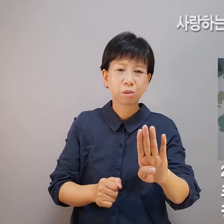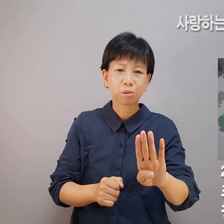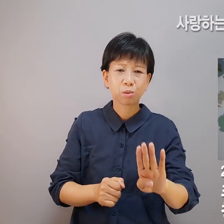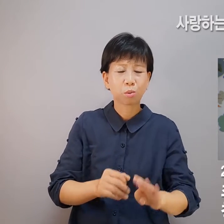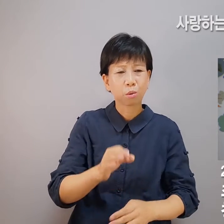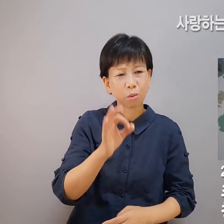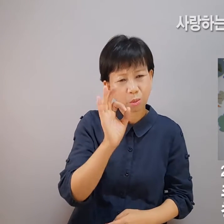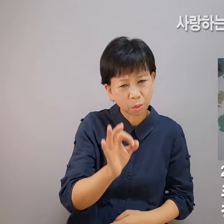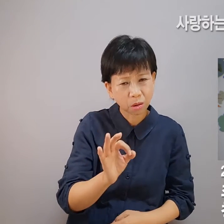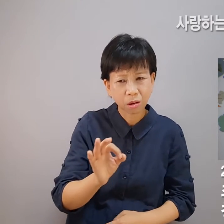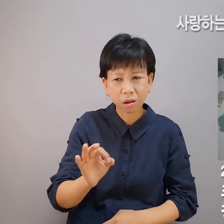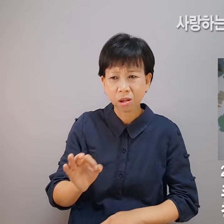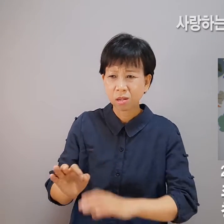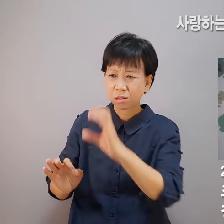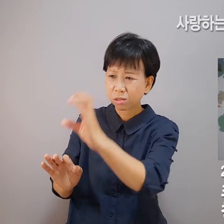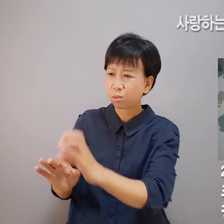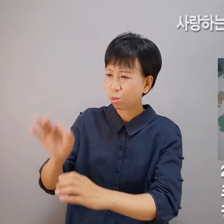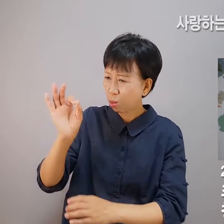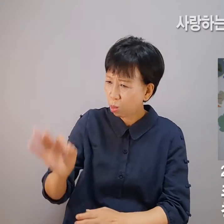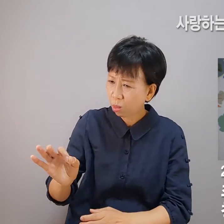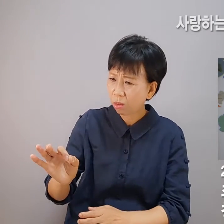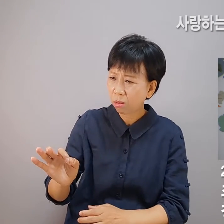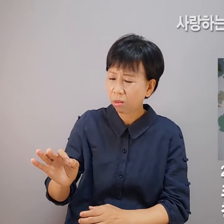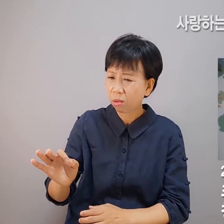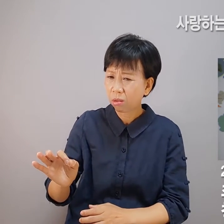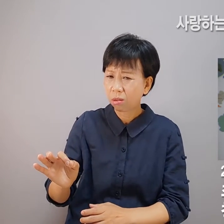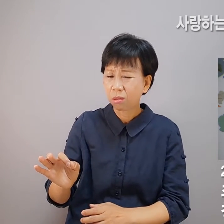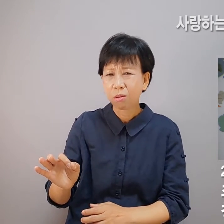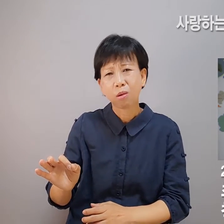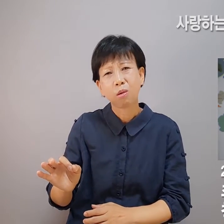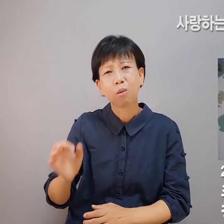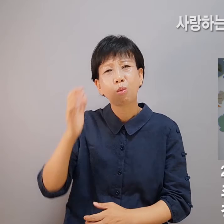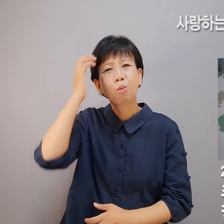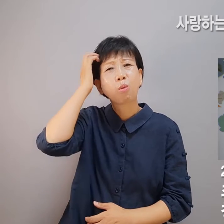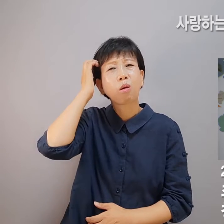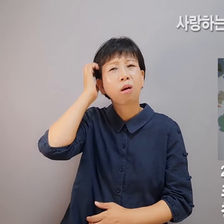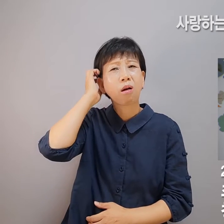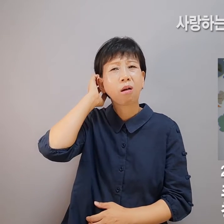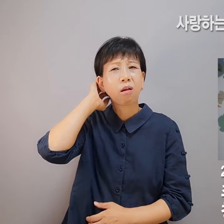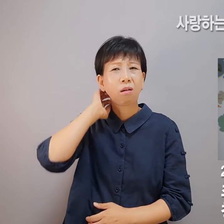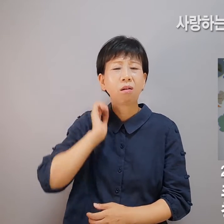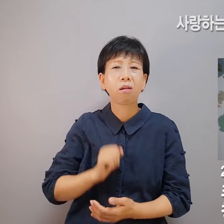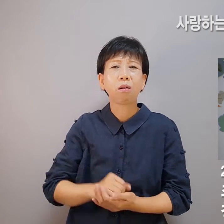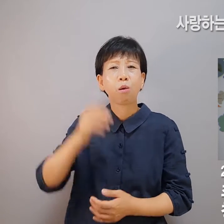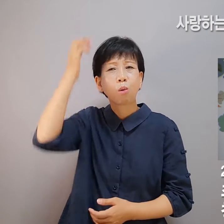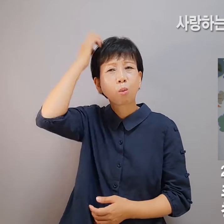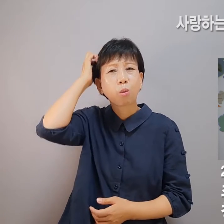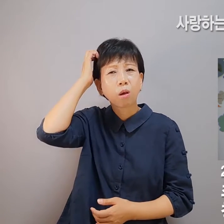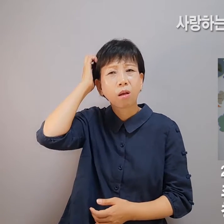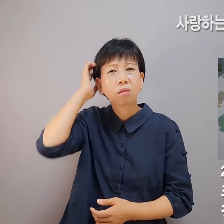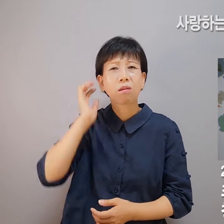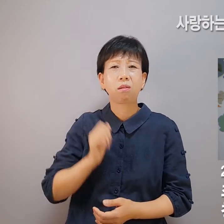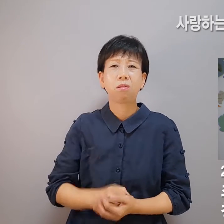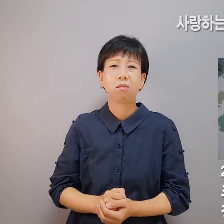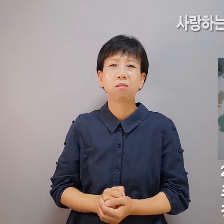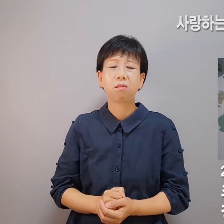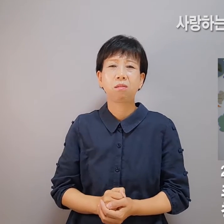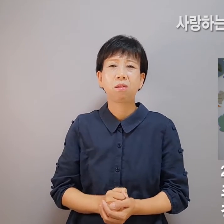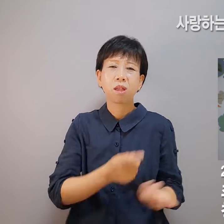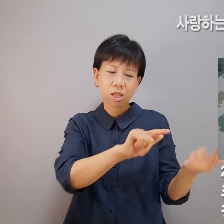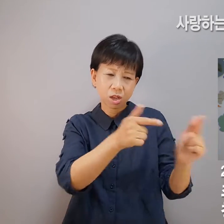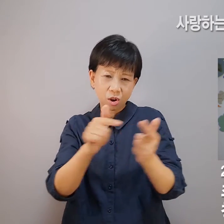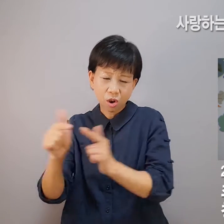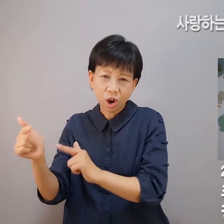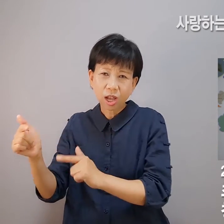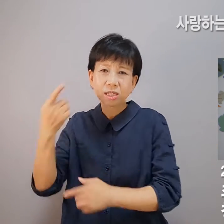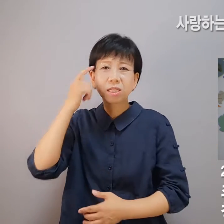참 난감할 때가 있거든요. 그러니까 물론 다양한 의견을 낼 수 있다라고 하는 게 건강한 공동체입니다.